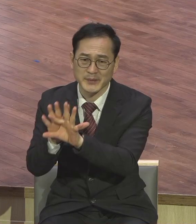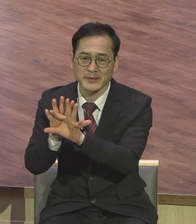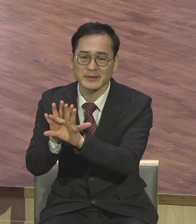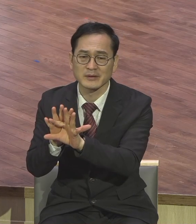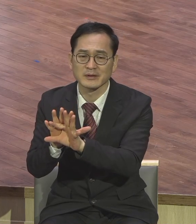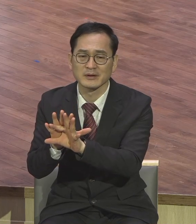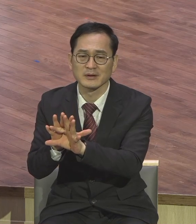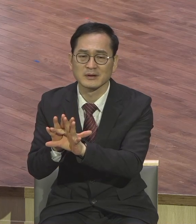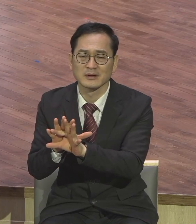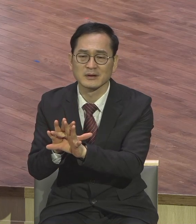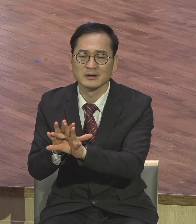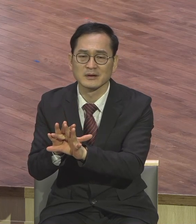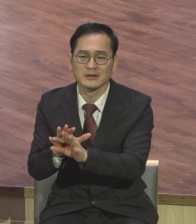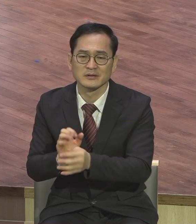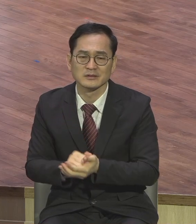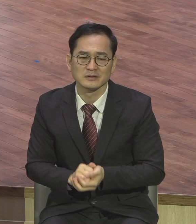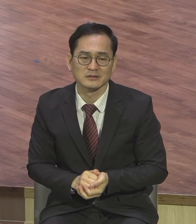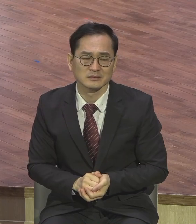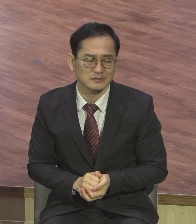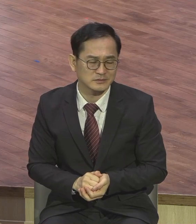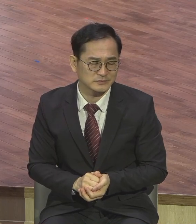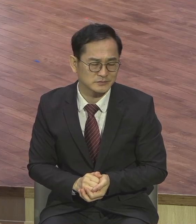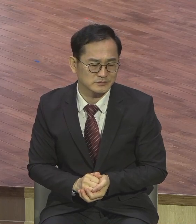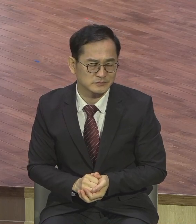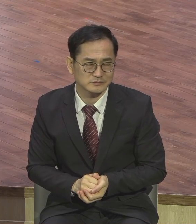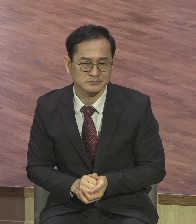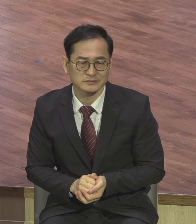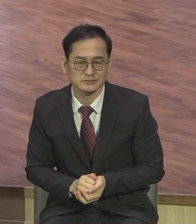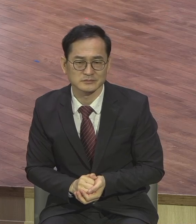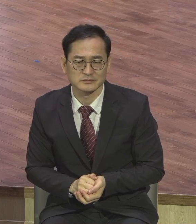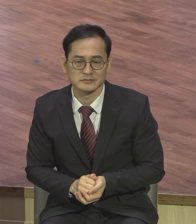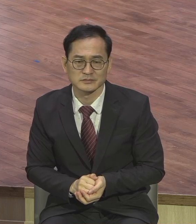이걸 근원적 자유라 그래. 근원적 자유.